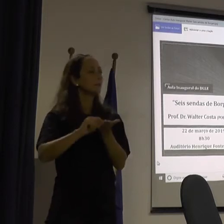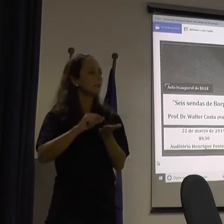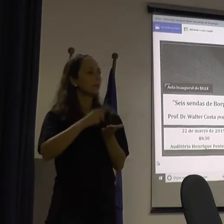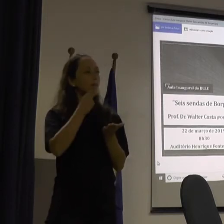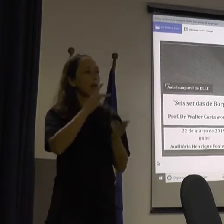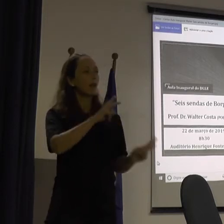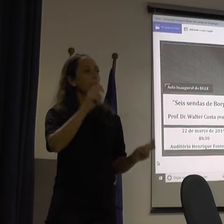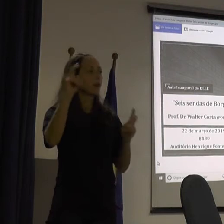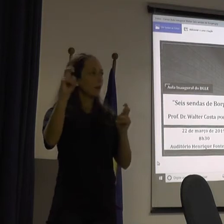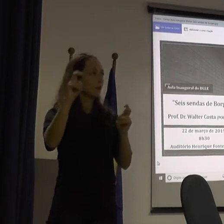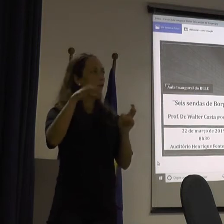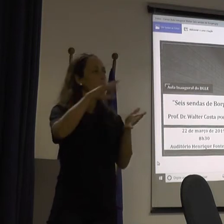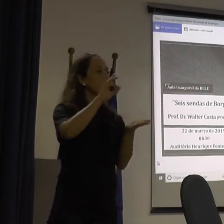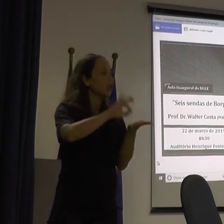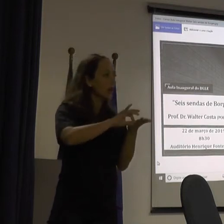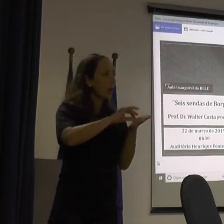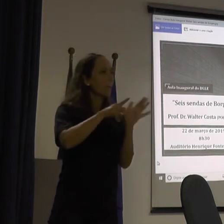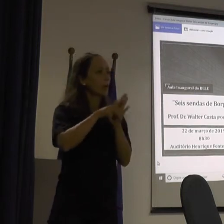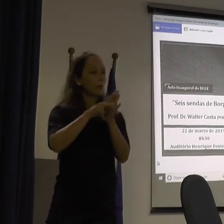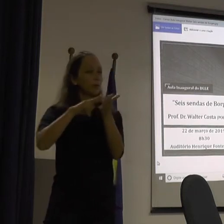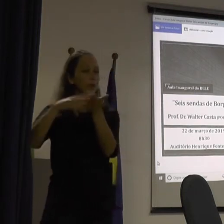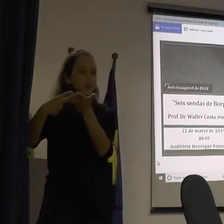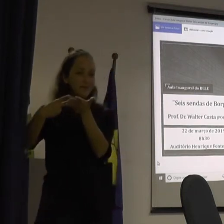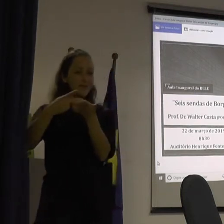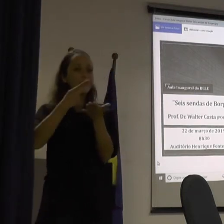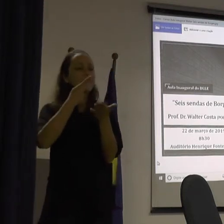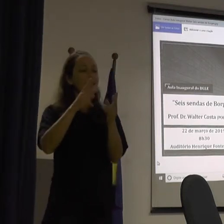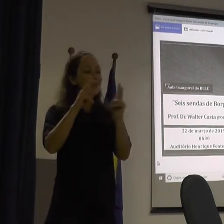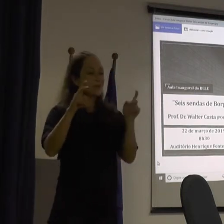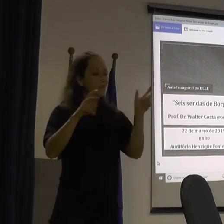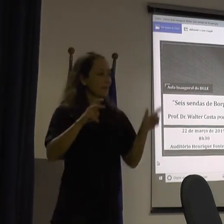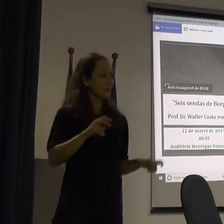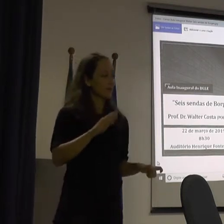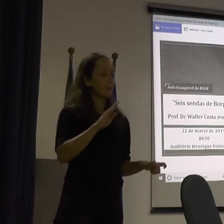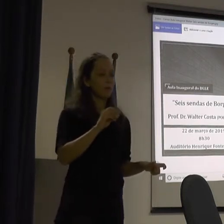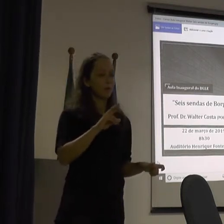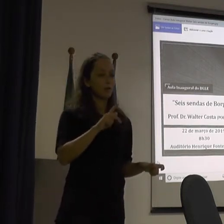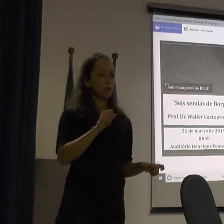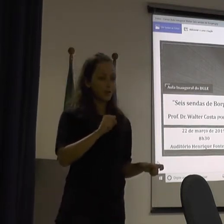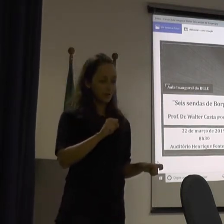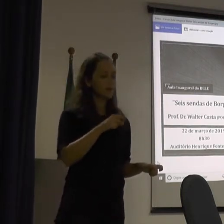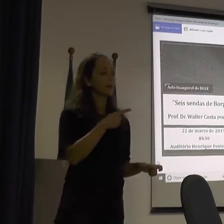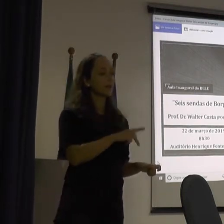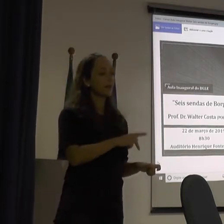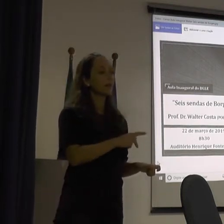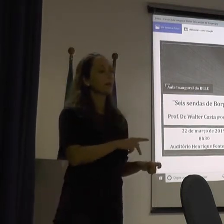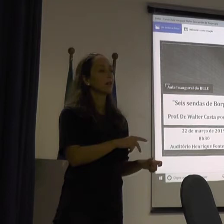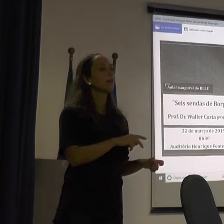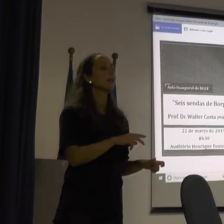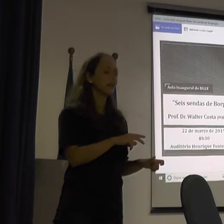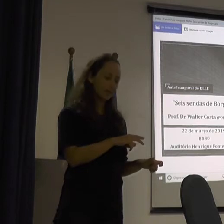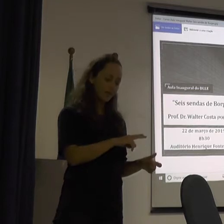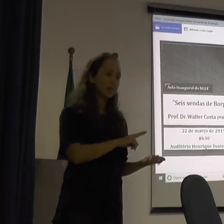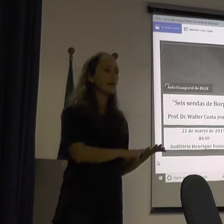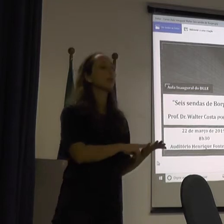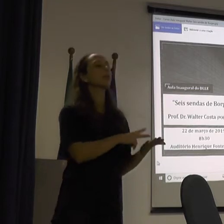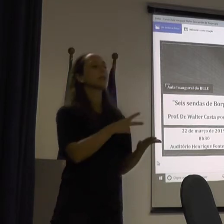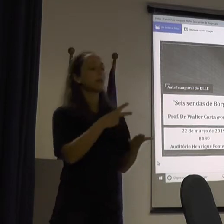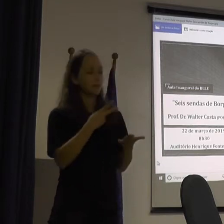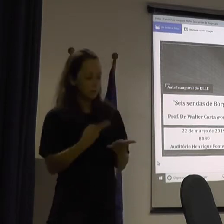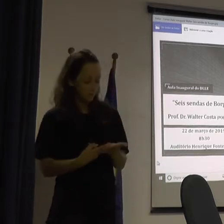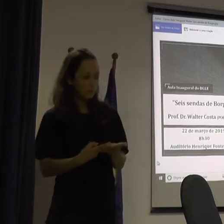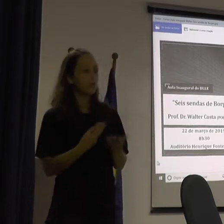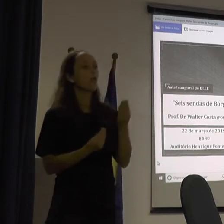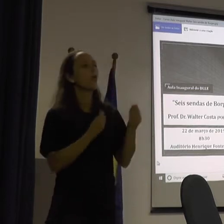da Tradução, né, que é sobre a tradução e o Borges, né, a importância da tradução no Borges e como o